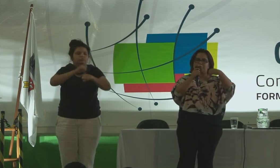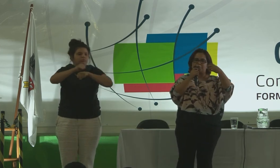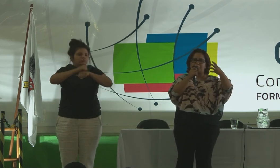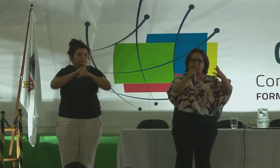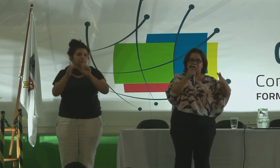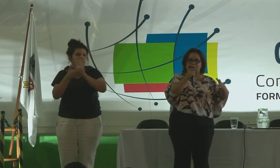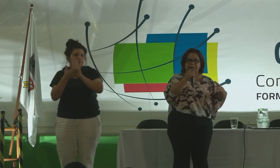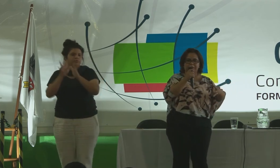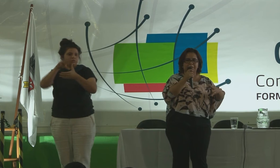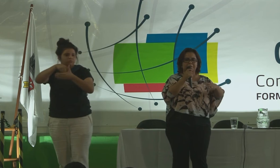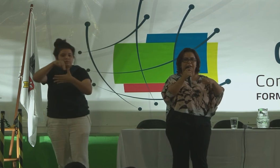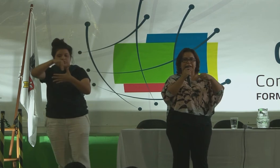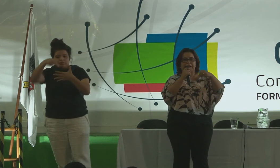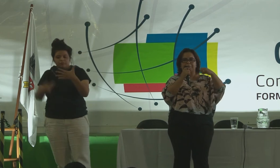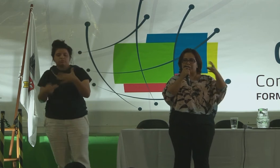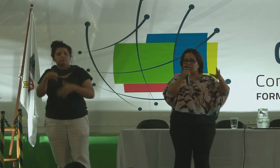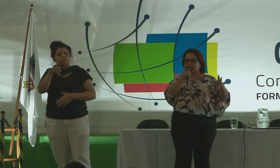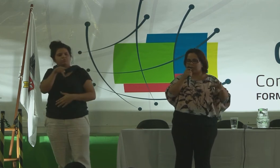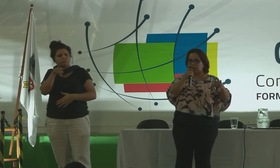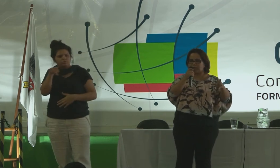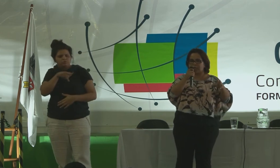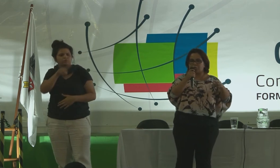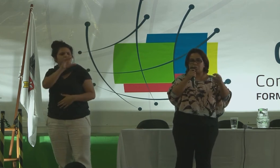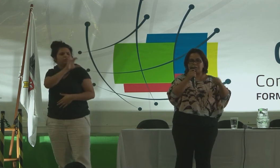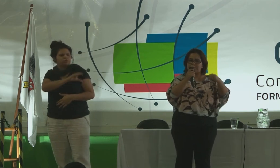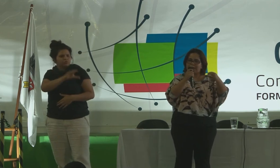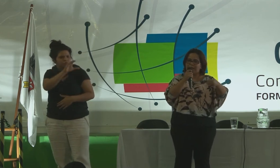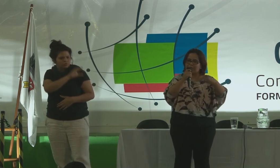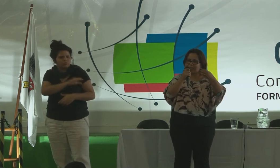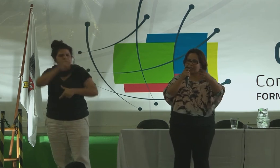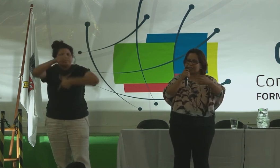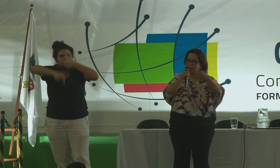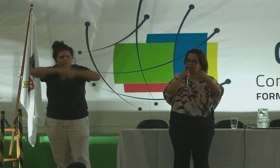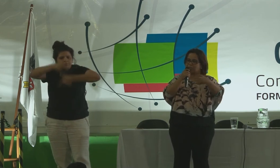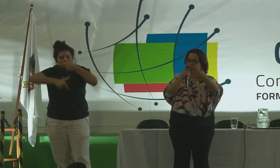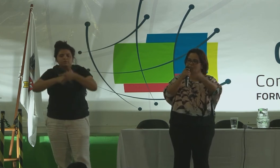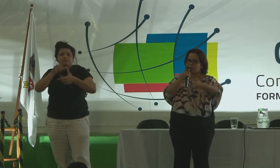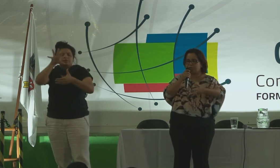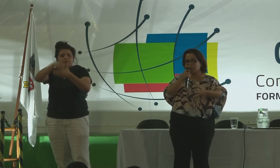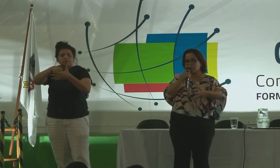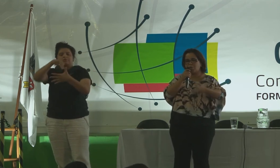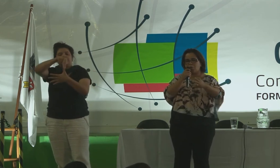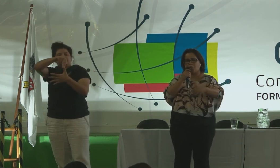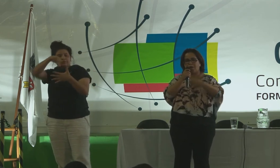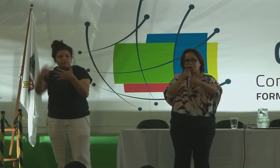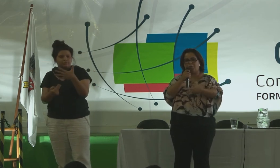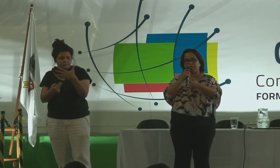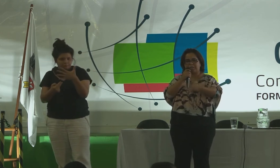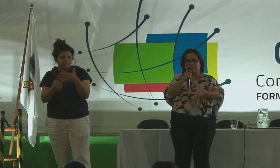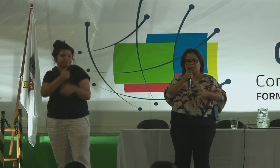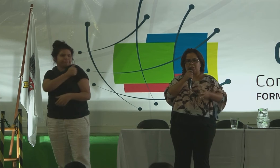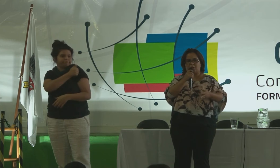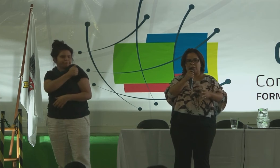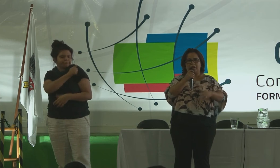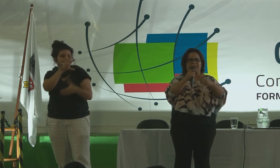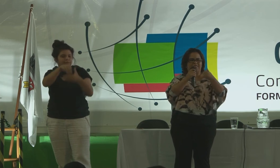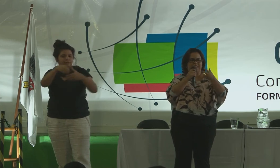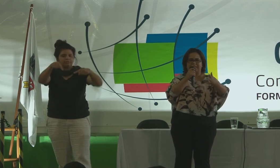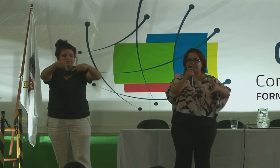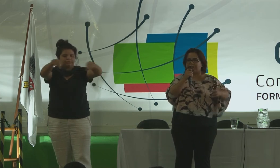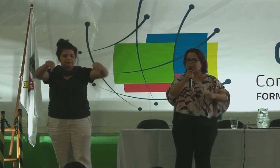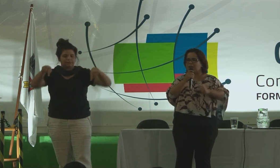NAP, pelos professores, pelas coordenadorias do trabalho que tem sido desenvolvido com o aluno em sala de